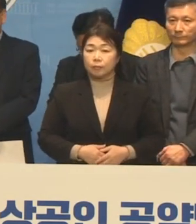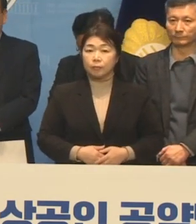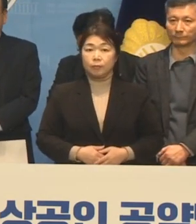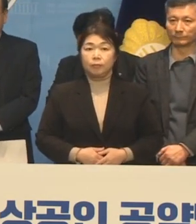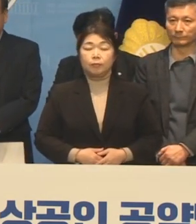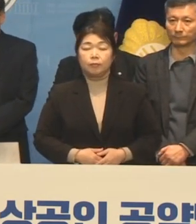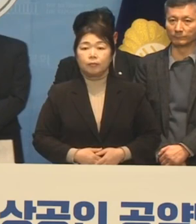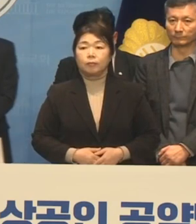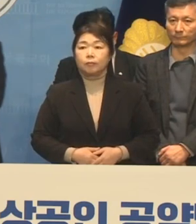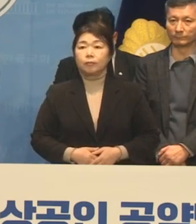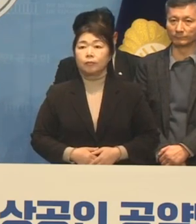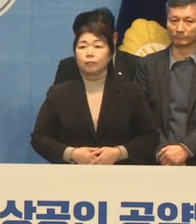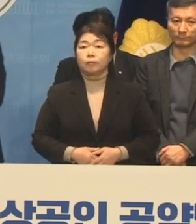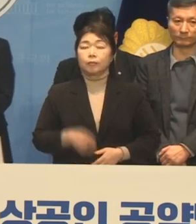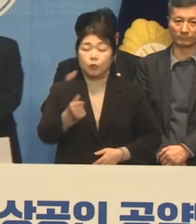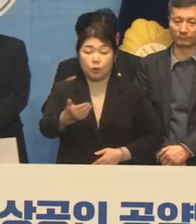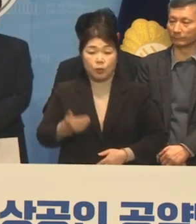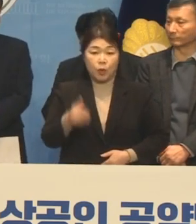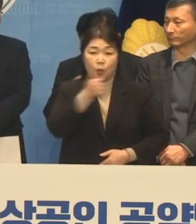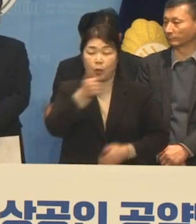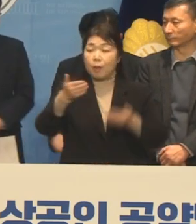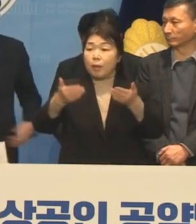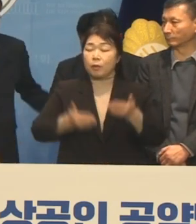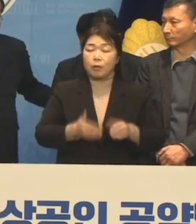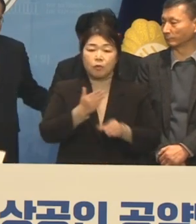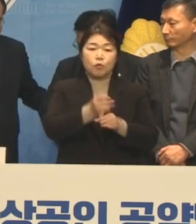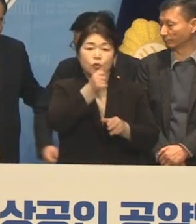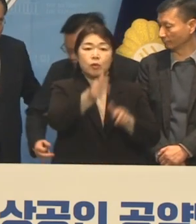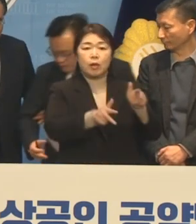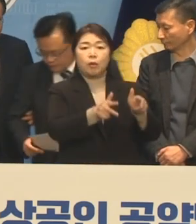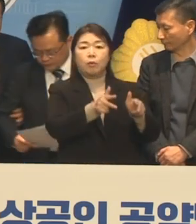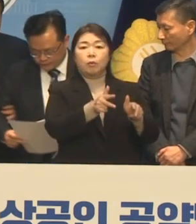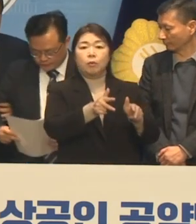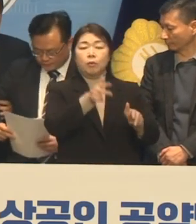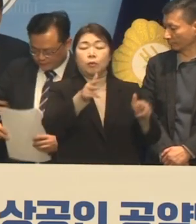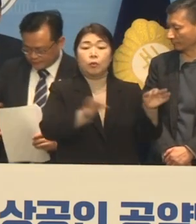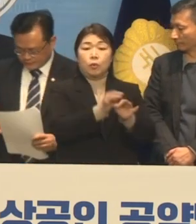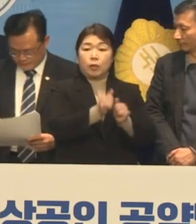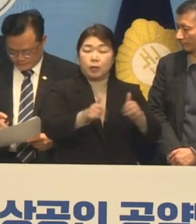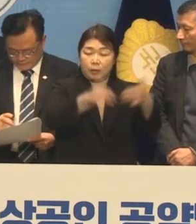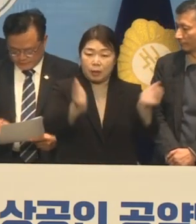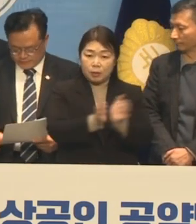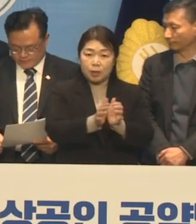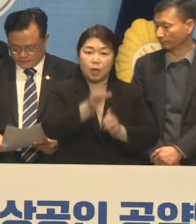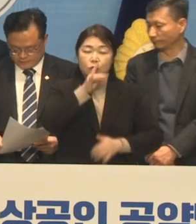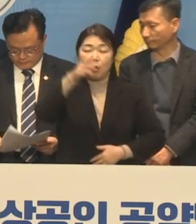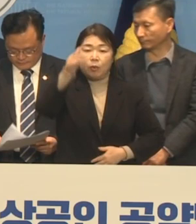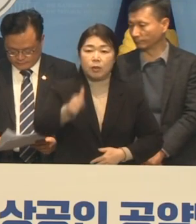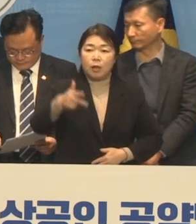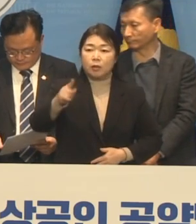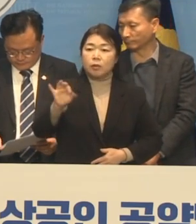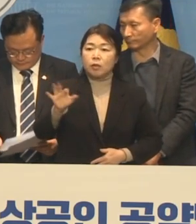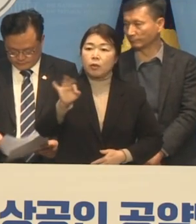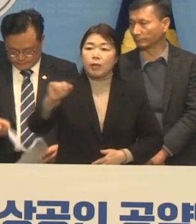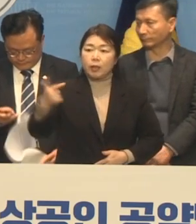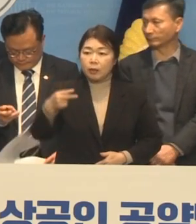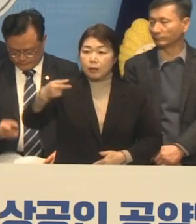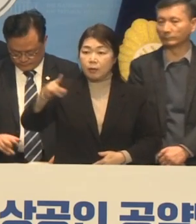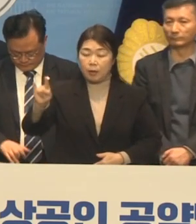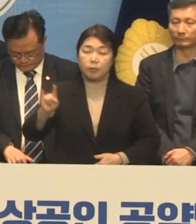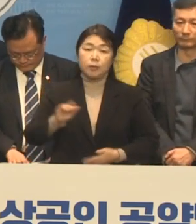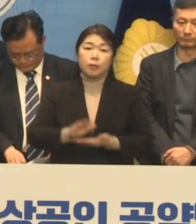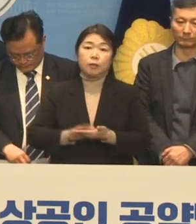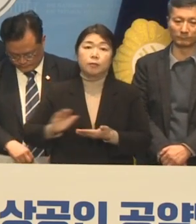예. 좀 전에 소개받은 중소상공인 단체 중앙회 회장 정인대입니다. 오늘 발표